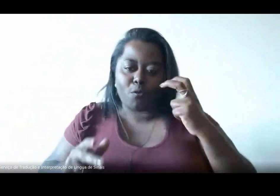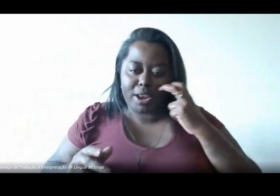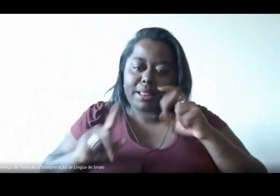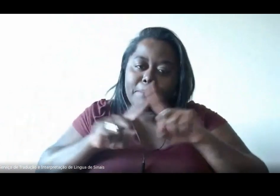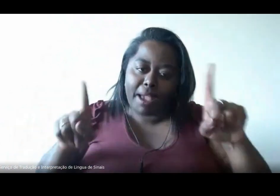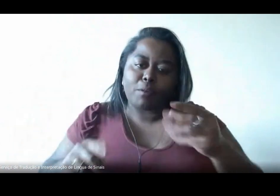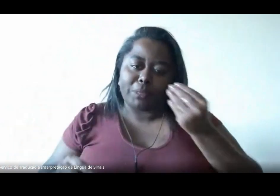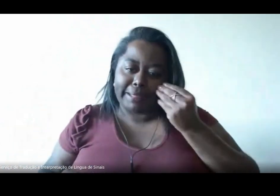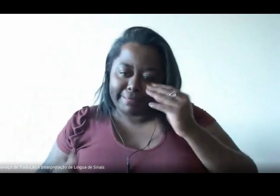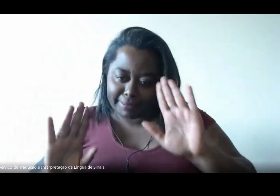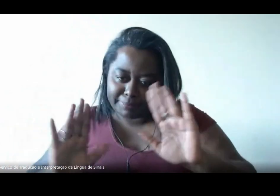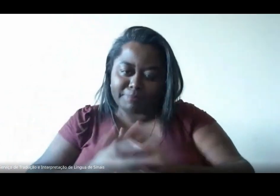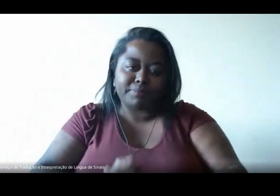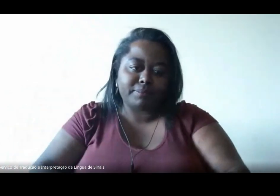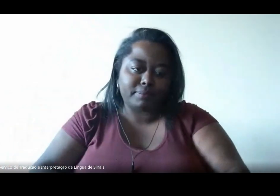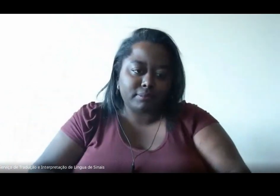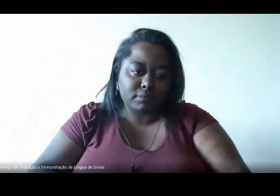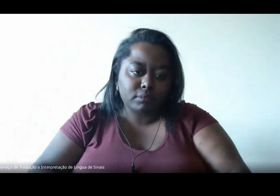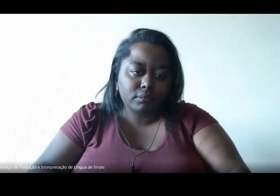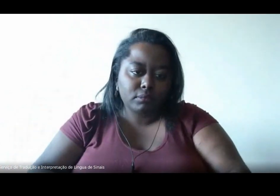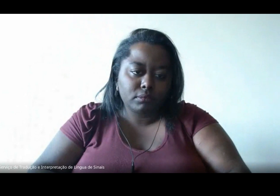a da Fernanda, mas vamos tentar. Então,